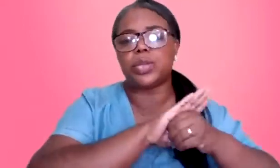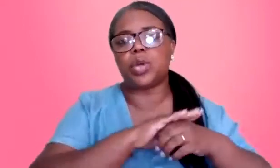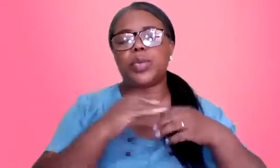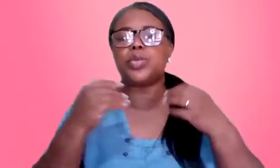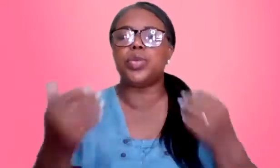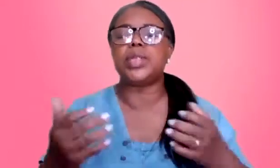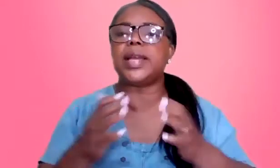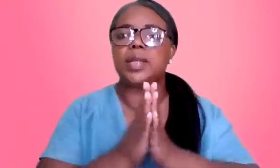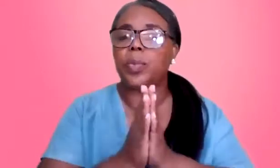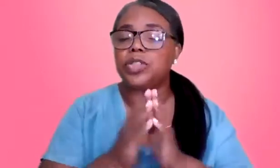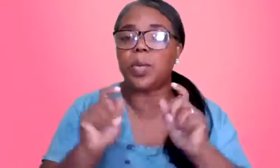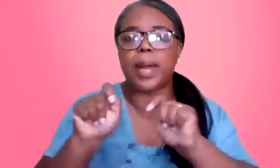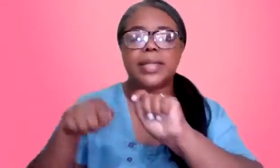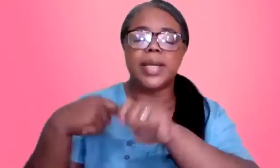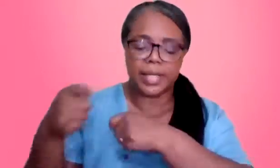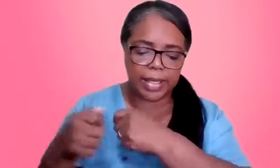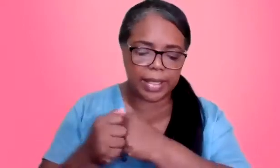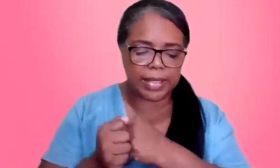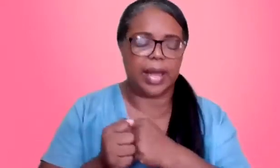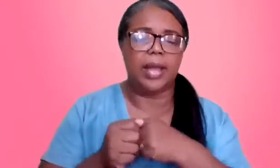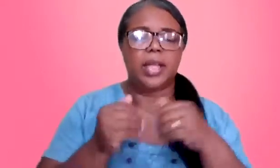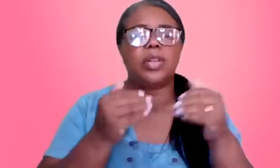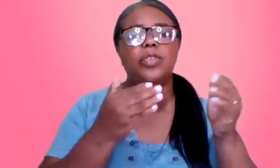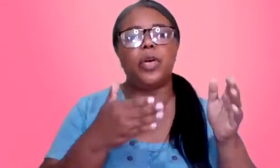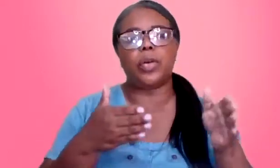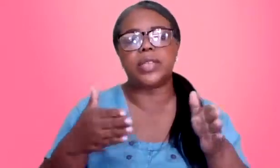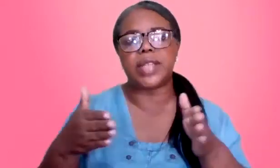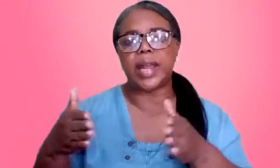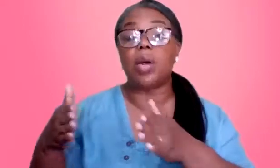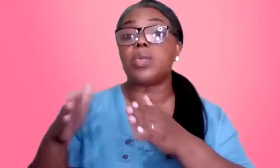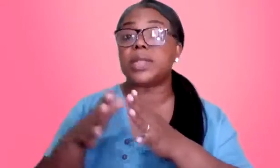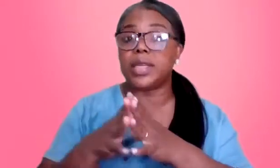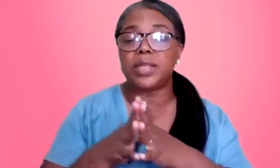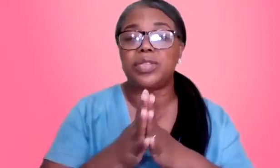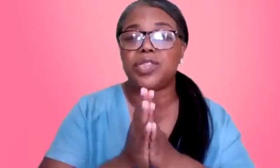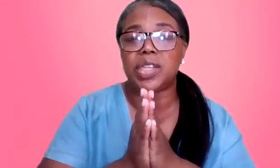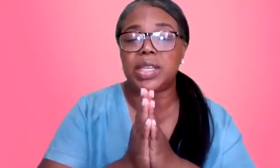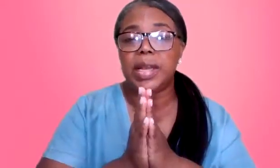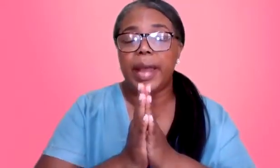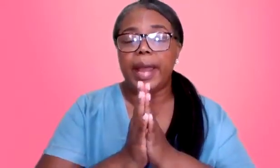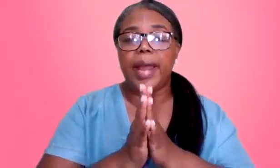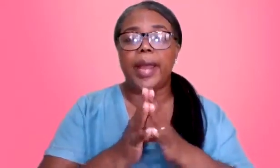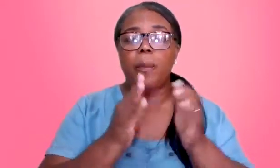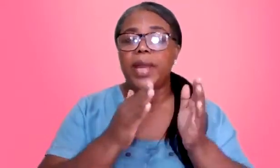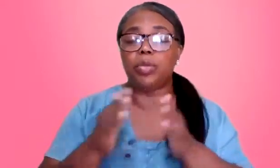sobre os surdos, que eles não podiam mais sinalizar. Então, foram 100 longos anos de um período